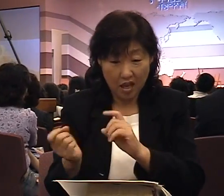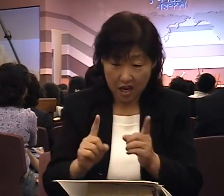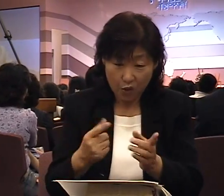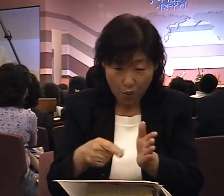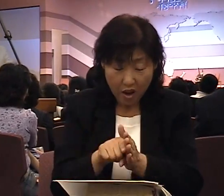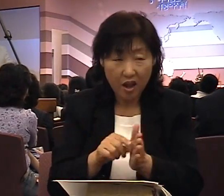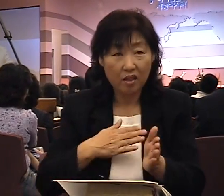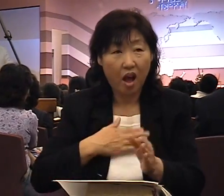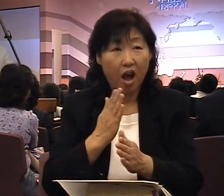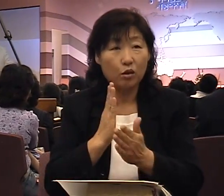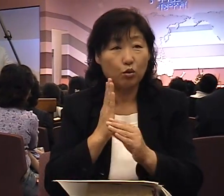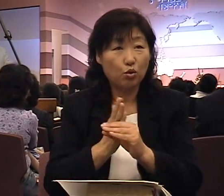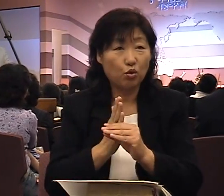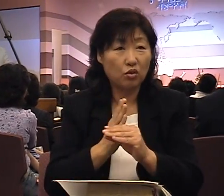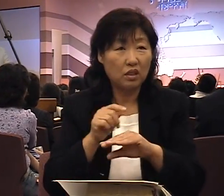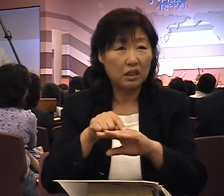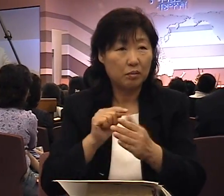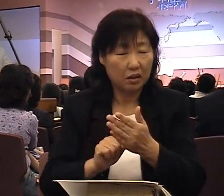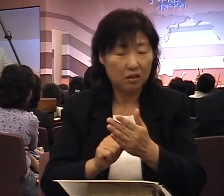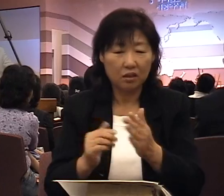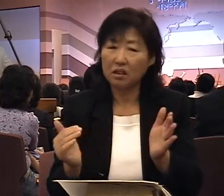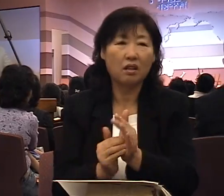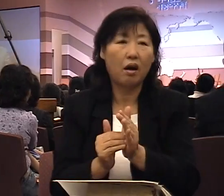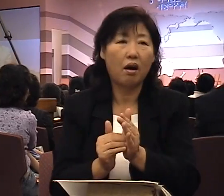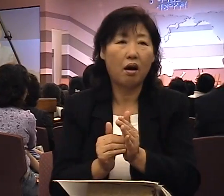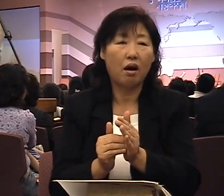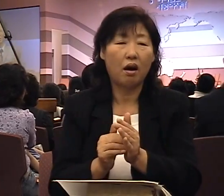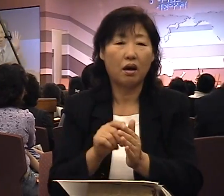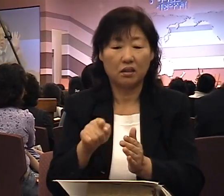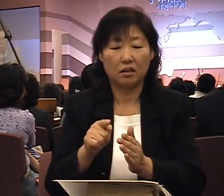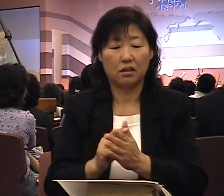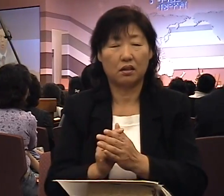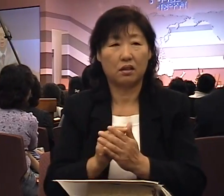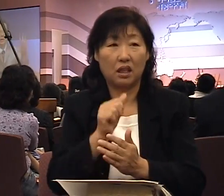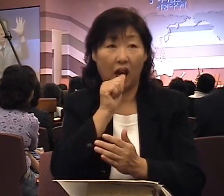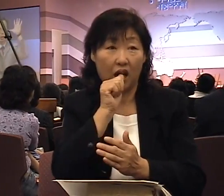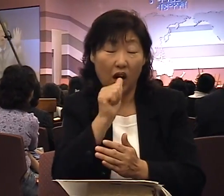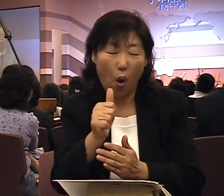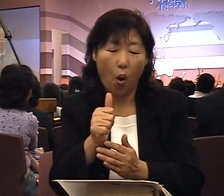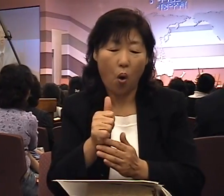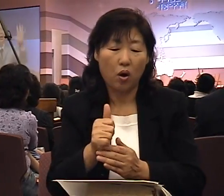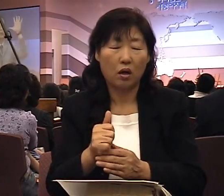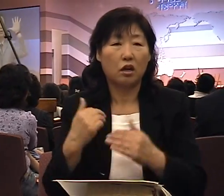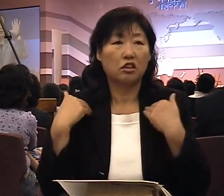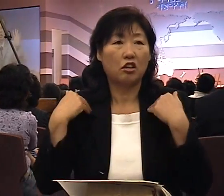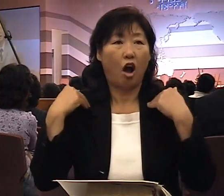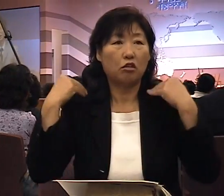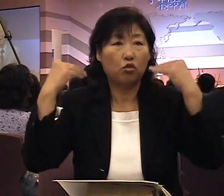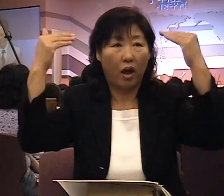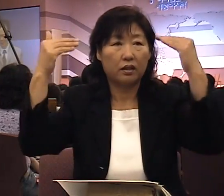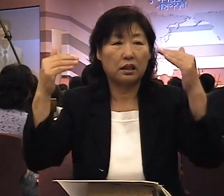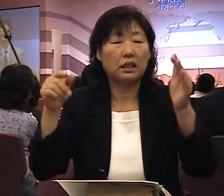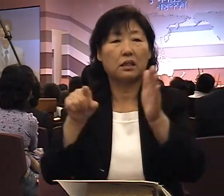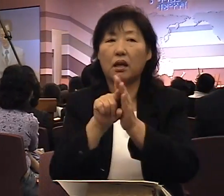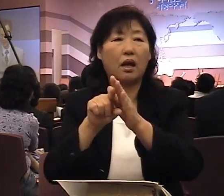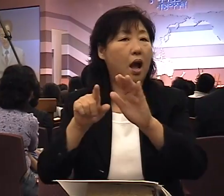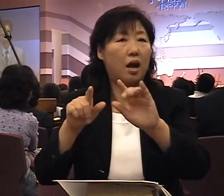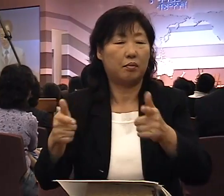중심으로 그냥 끝납니다. 그렇죠? 근데 그것은 결코 성숙한 신앙이